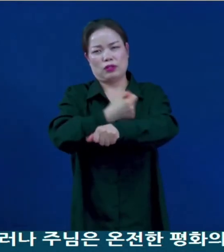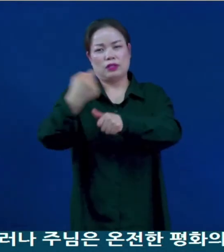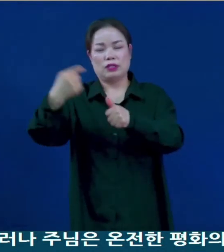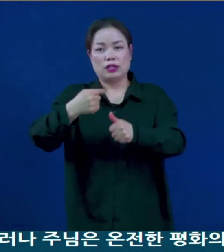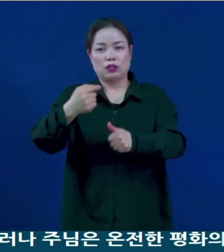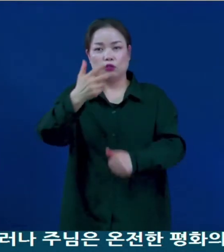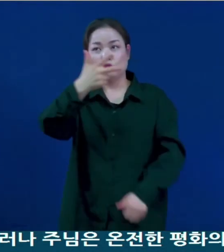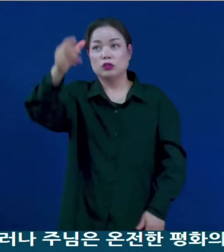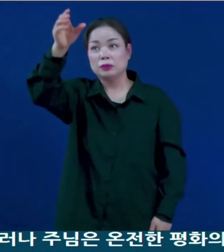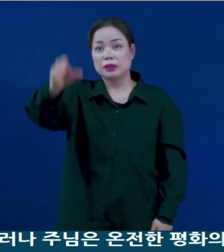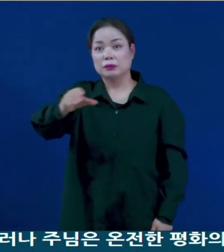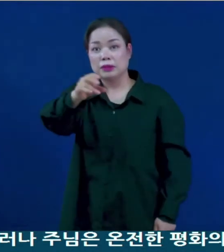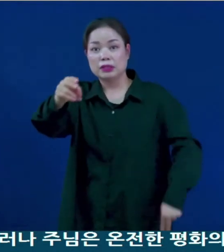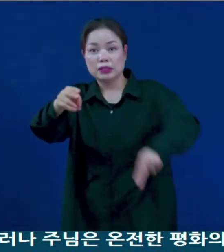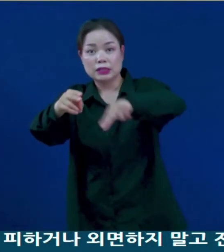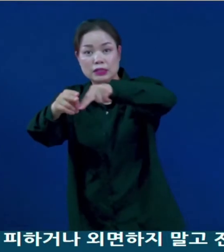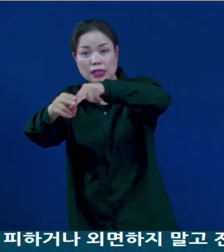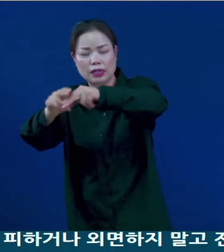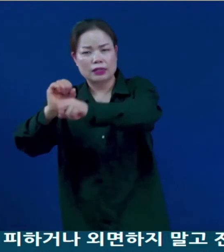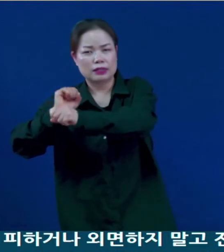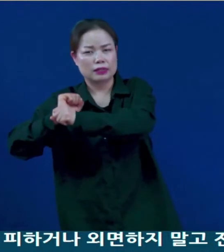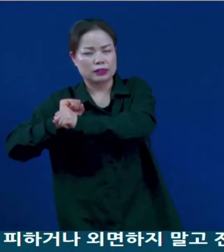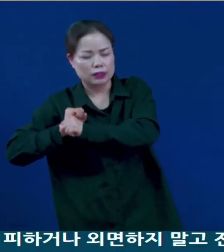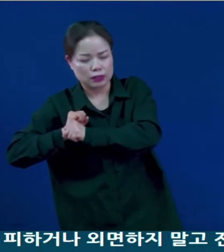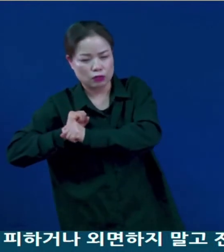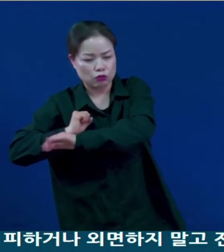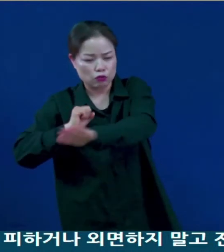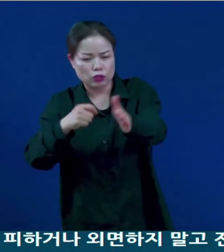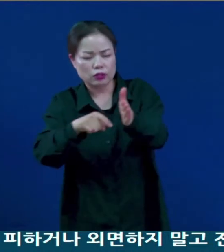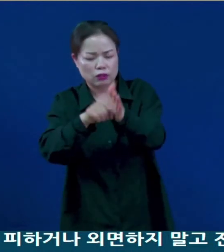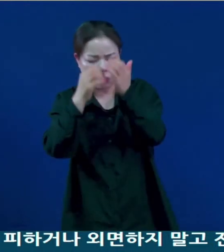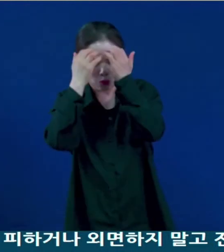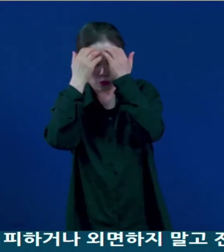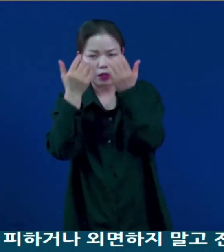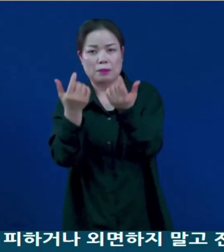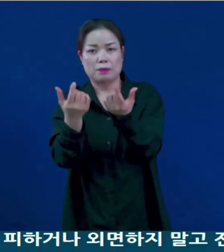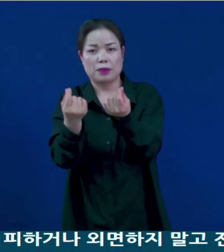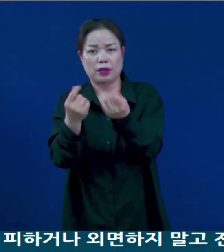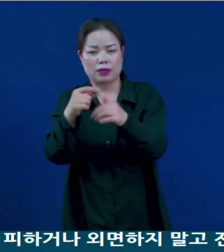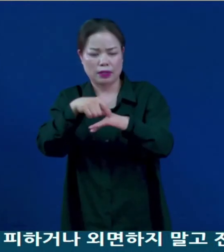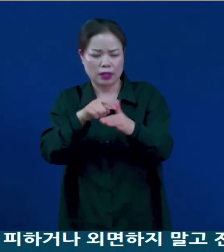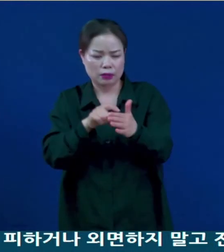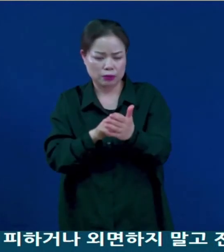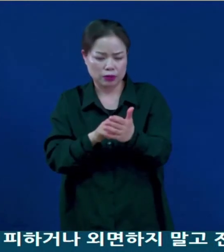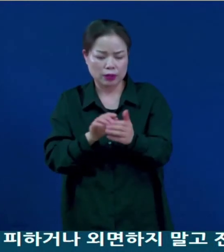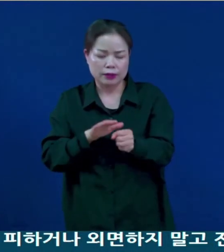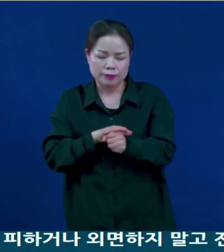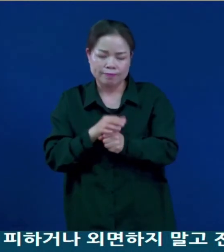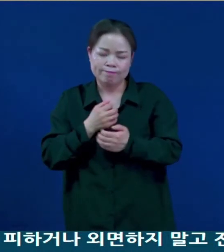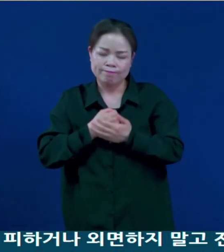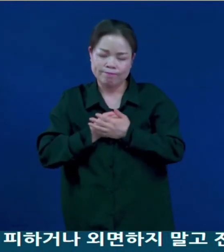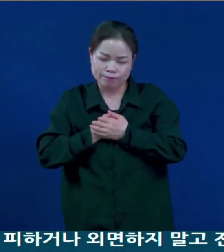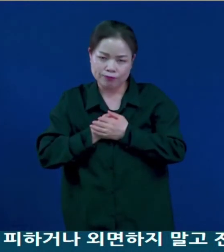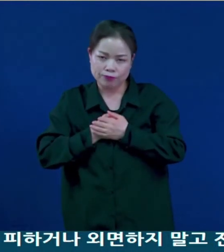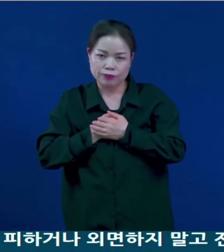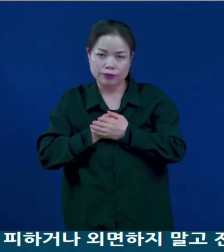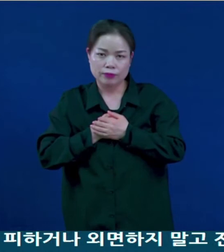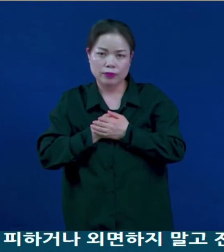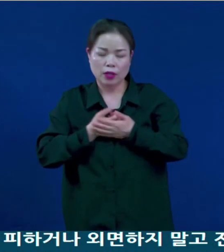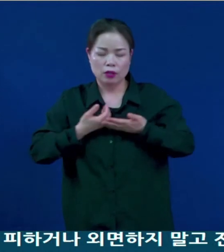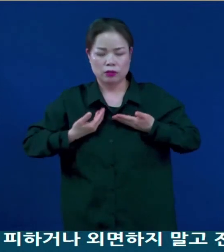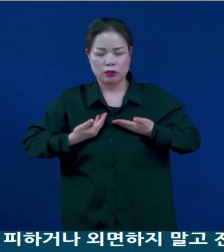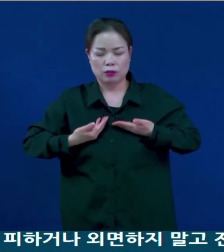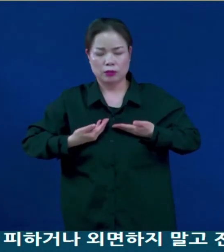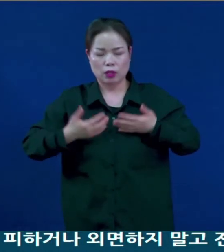주님이 십자가를 지시고 우리를 위해 고난을 받으신 것처럼 가슴 속에 사랑을 품고 잠잠히